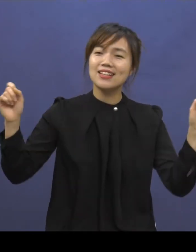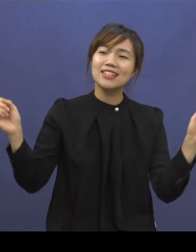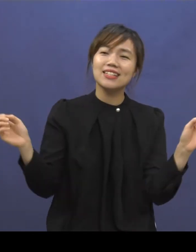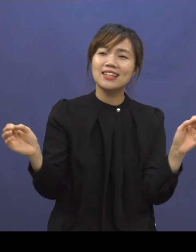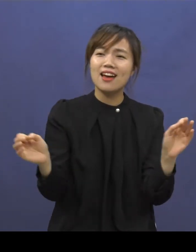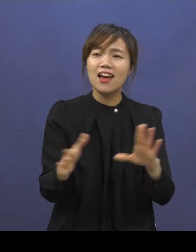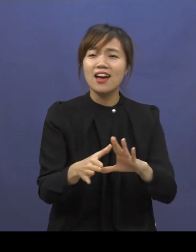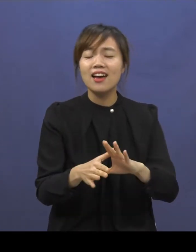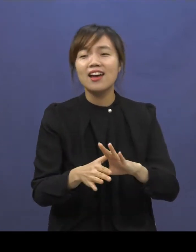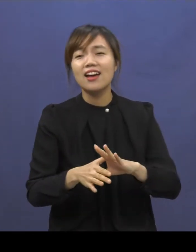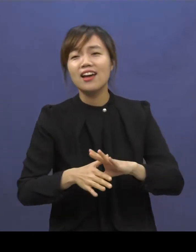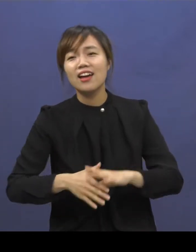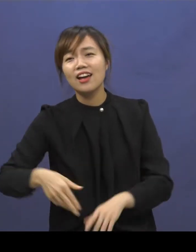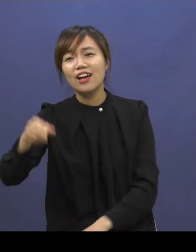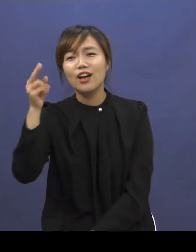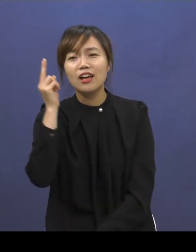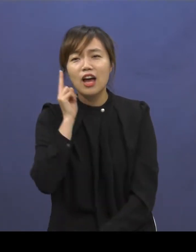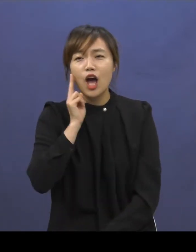사라지네